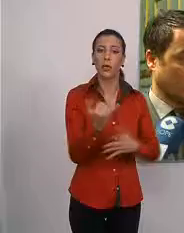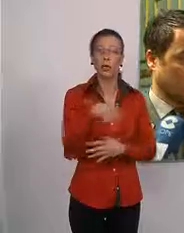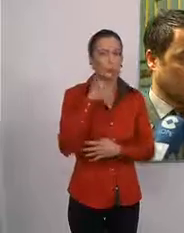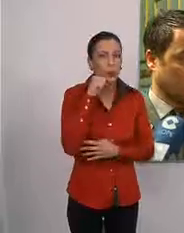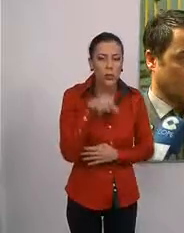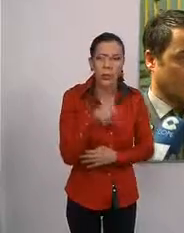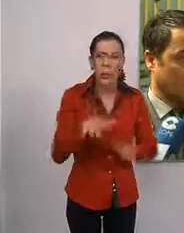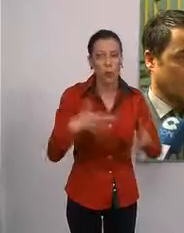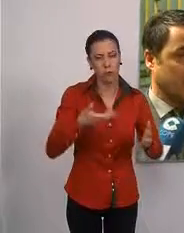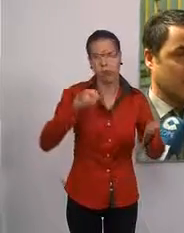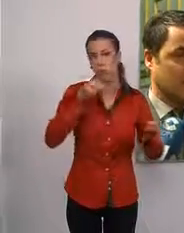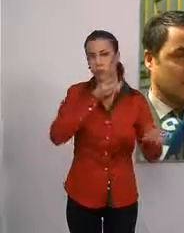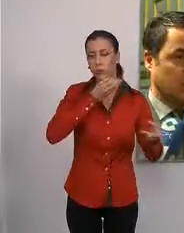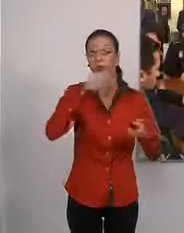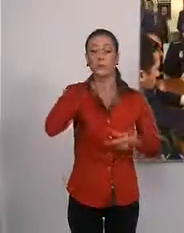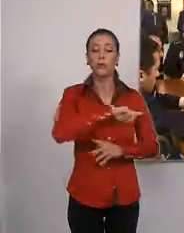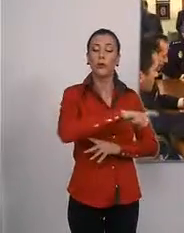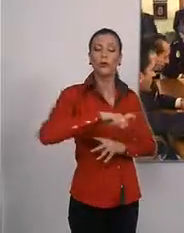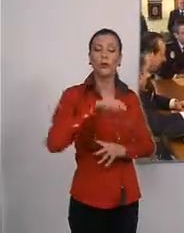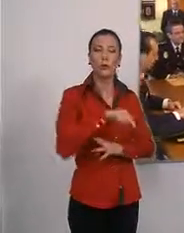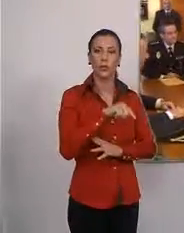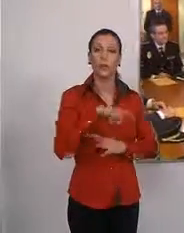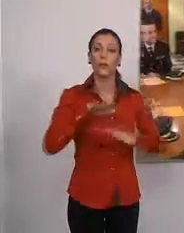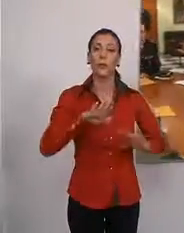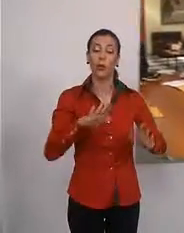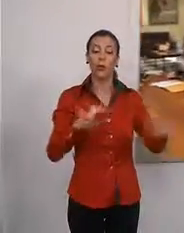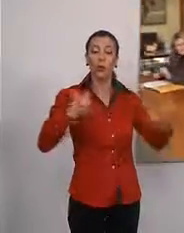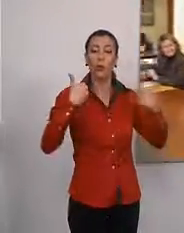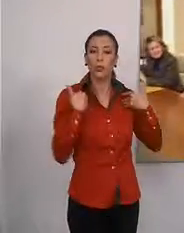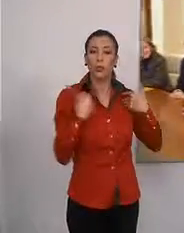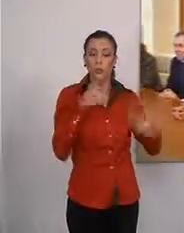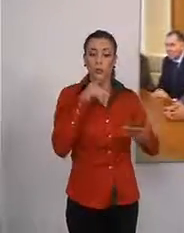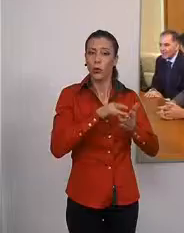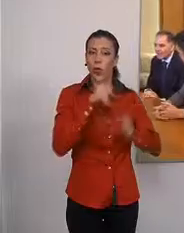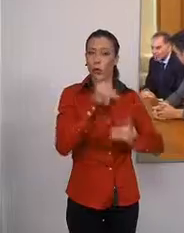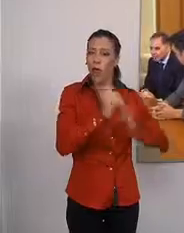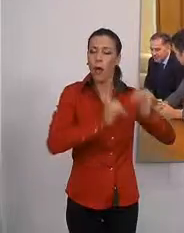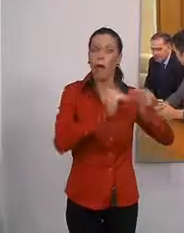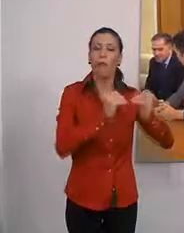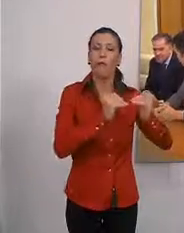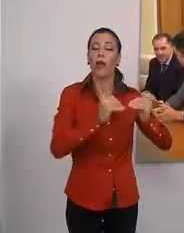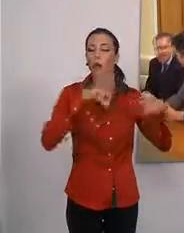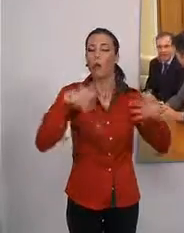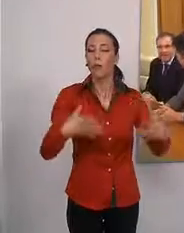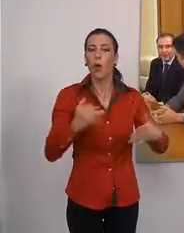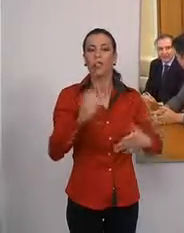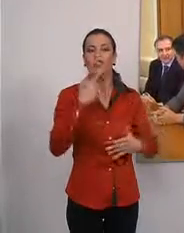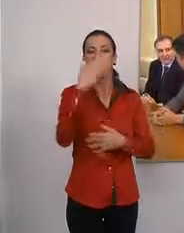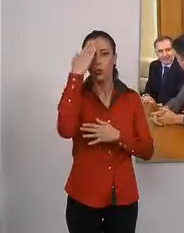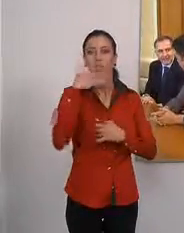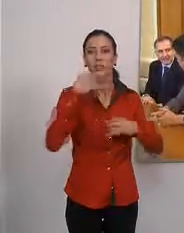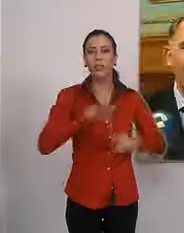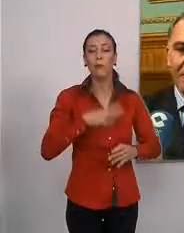Motril y también la comarca de la costa, y cuya responsabilidad a la hora de avanzar recae ahora sobre el titular de